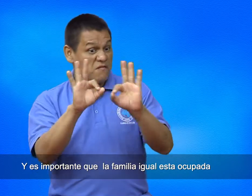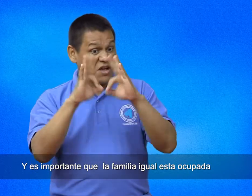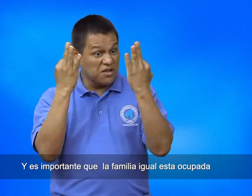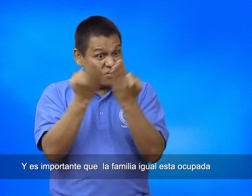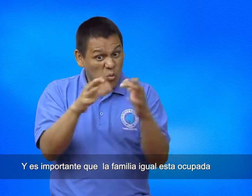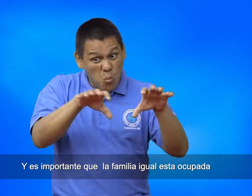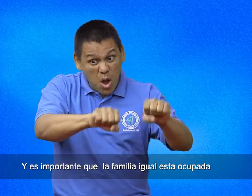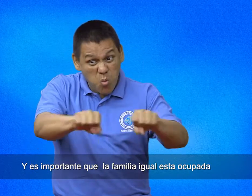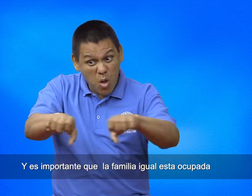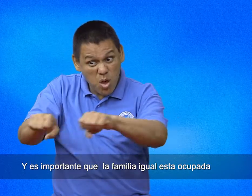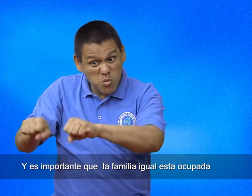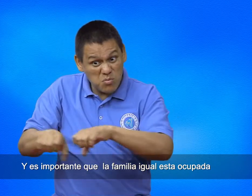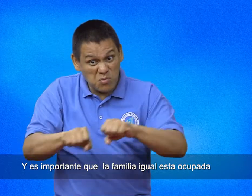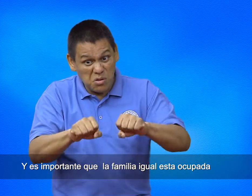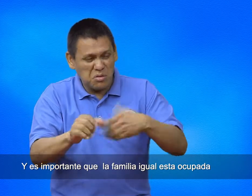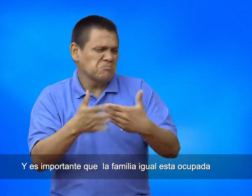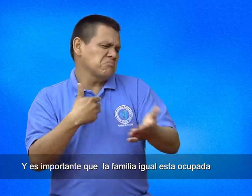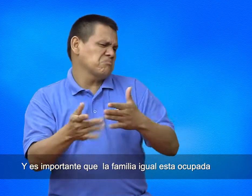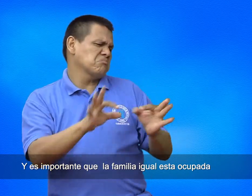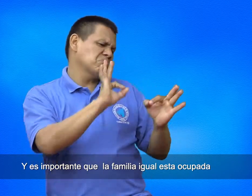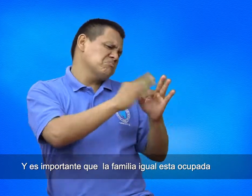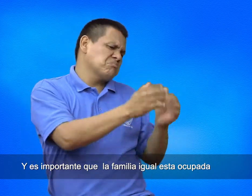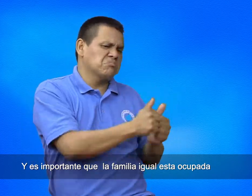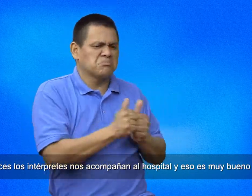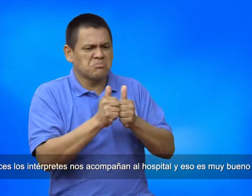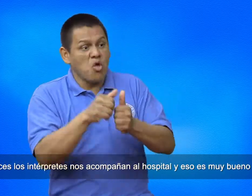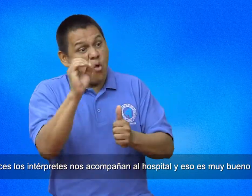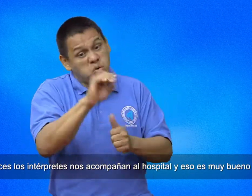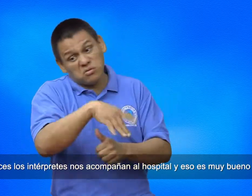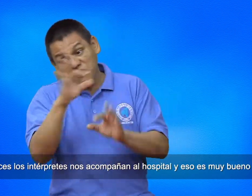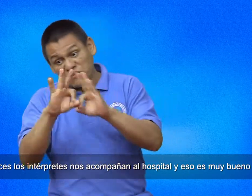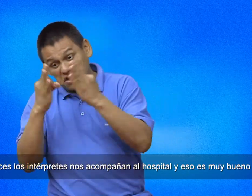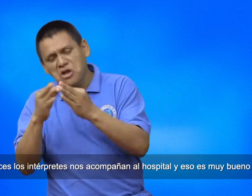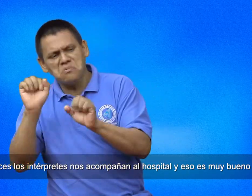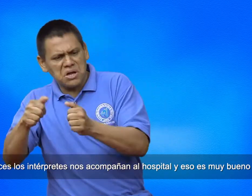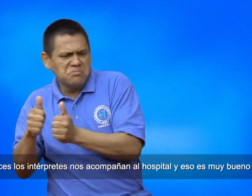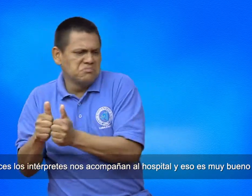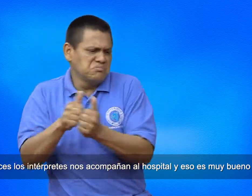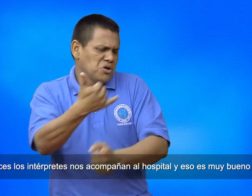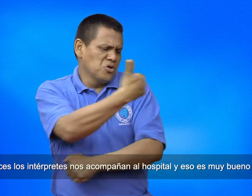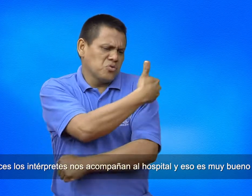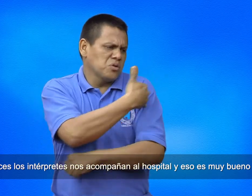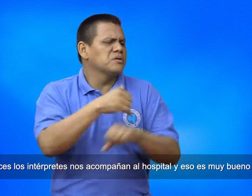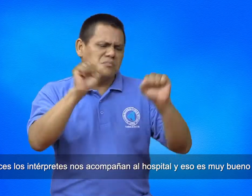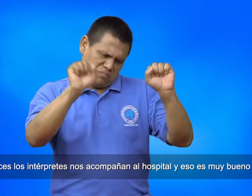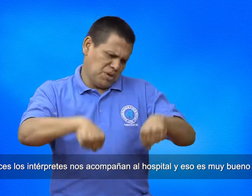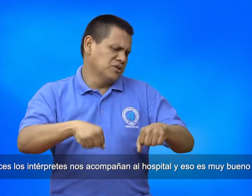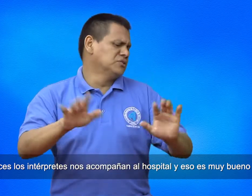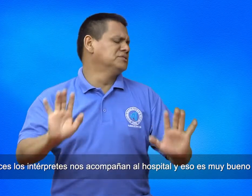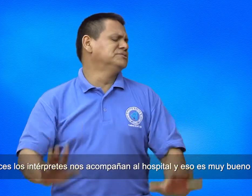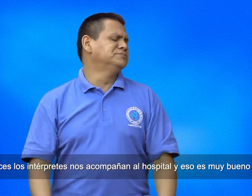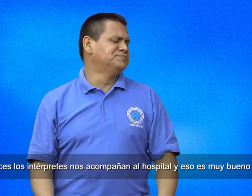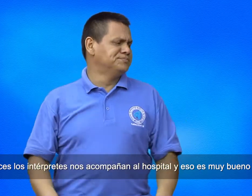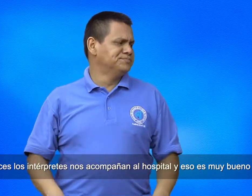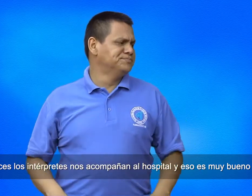es importante que la familia igual está ocupada a veces los interpretes nos acompañan al hospital y eso es muy